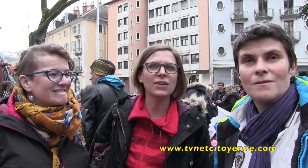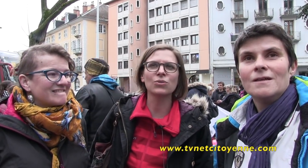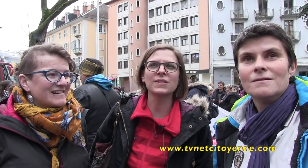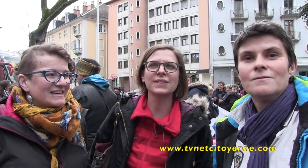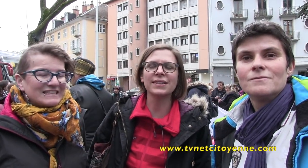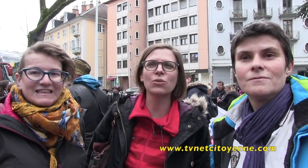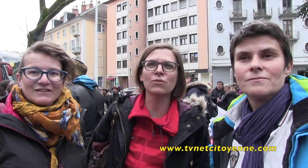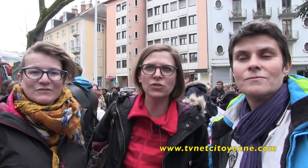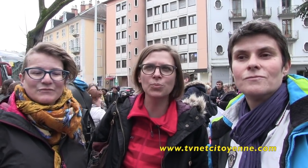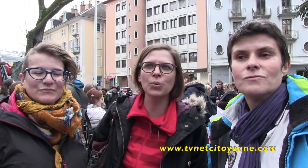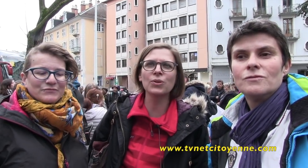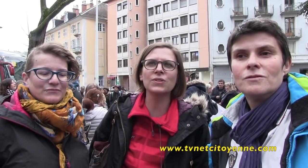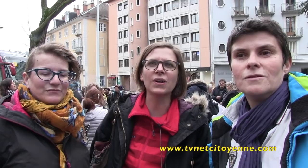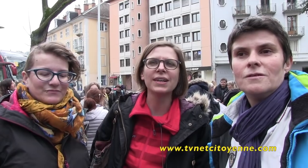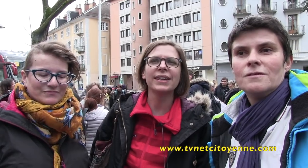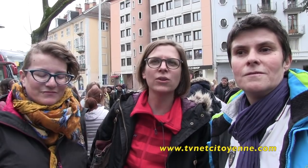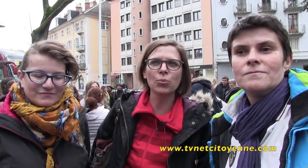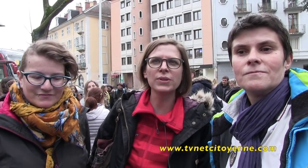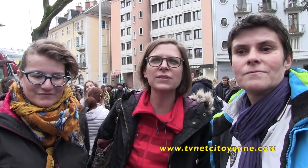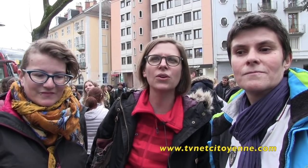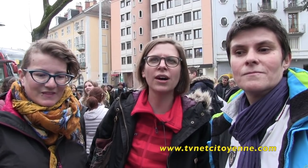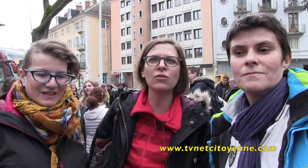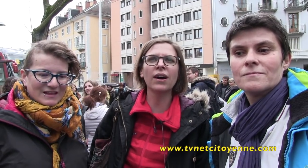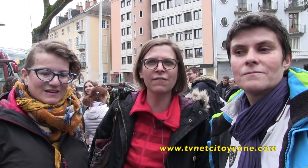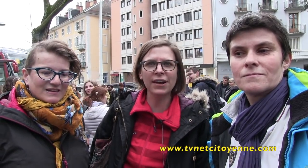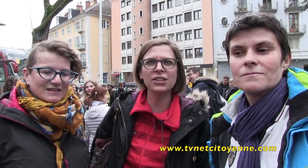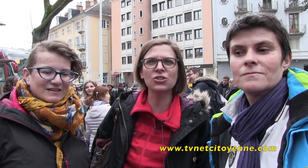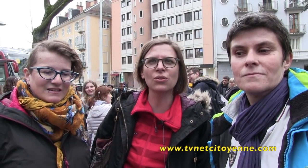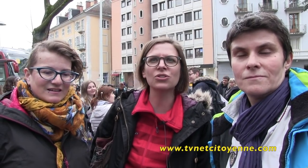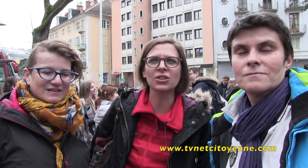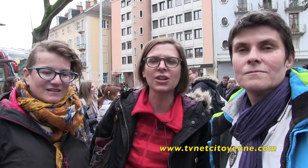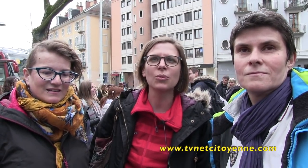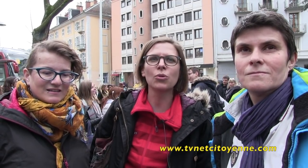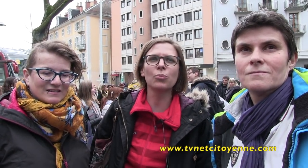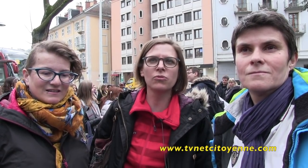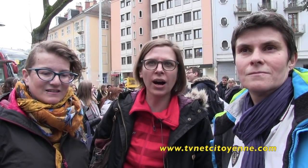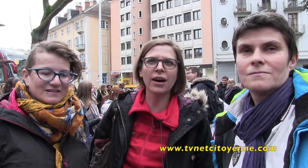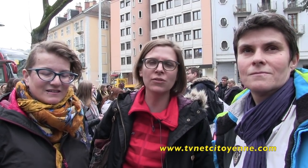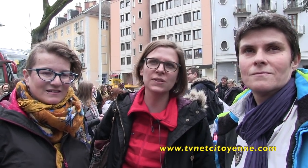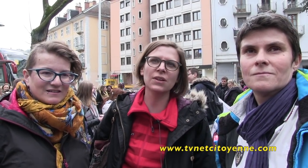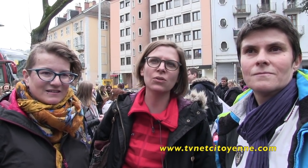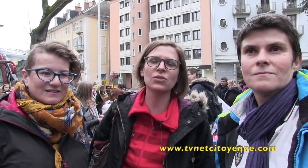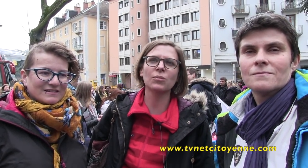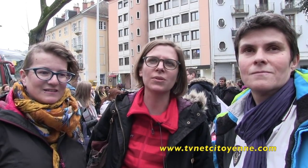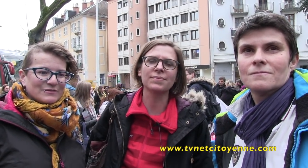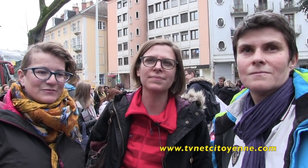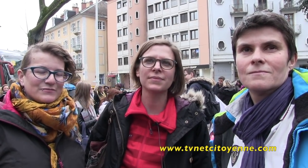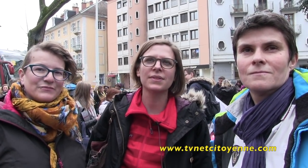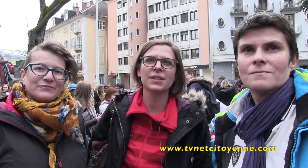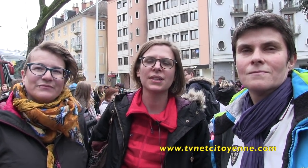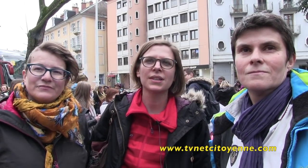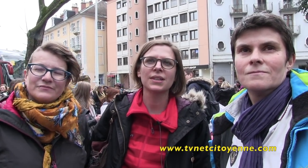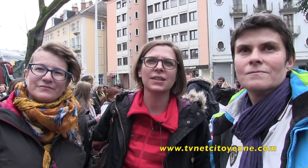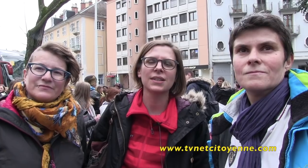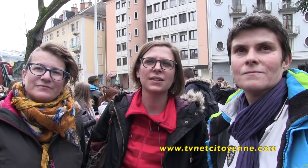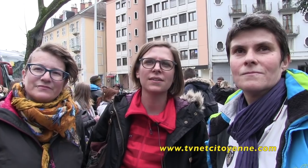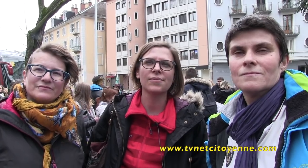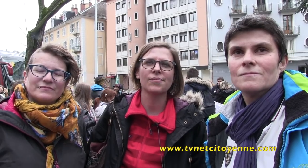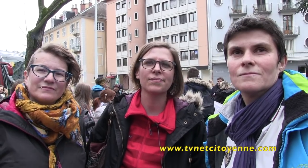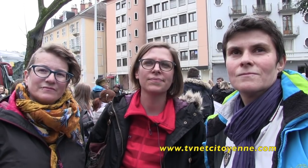Donc c'est-à-dire qu'on fasse une pause et qu'on puisse avoir un vrai échange pour pouvoir avancer ensemble. Et au niveau national, vous avez été reçu